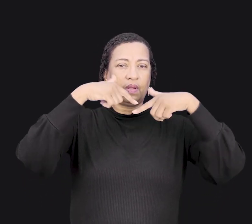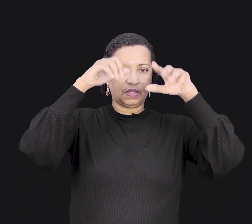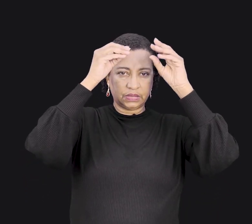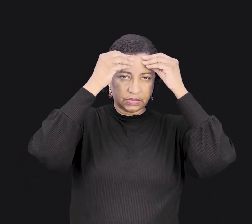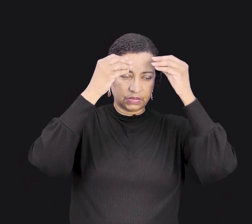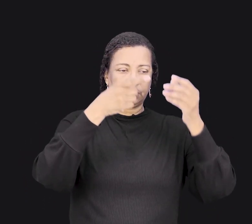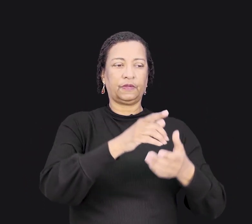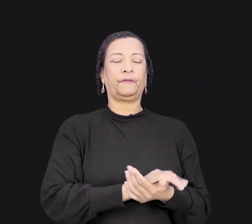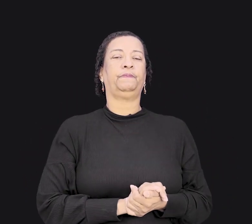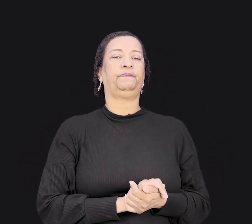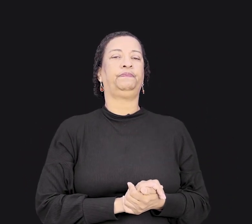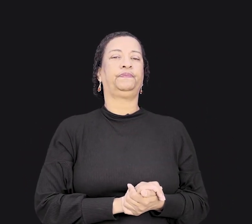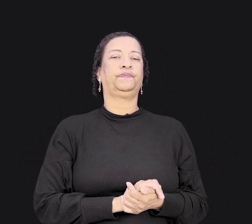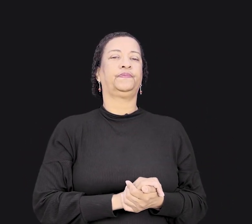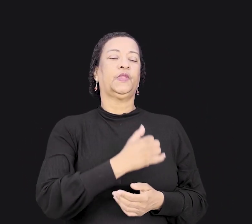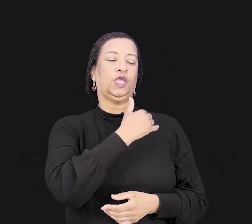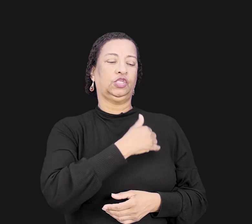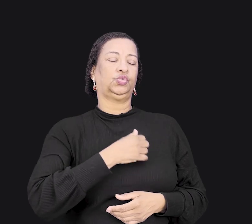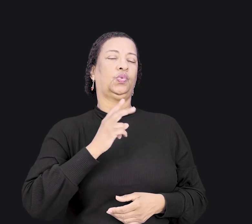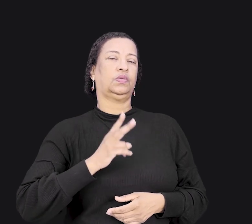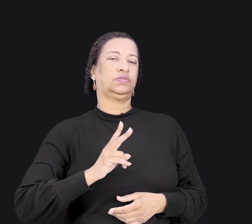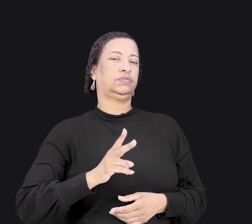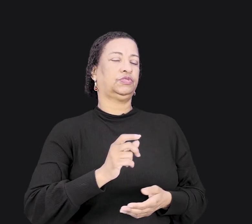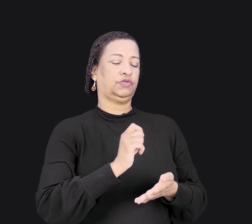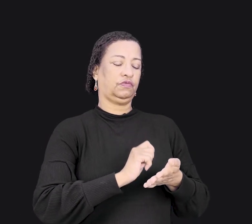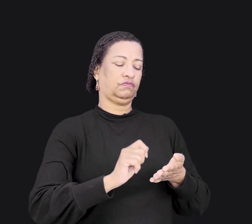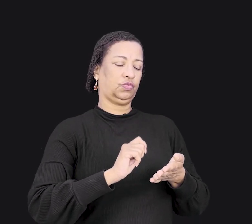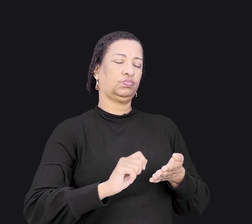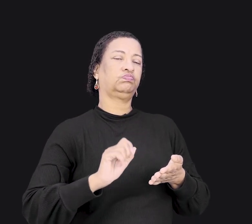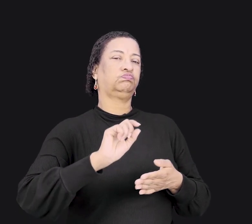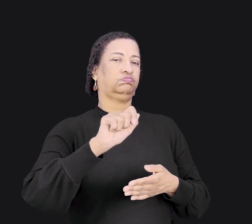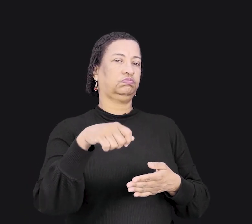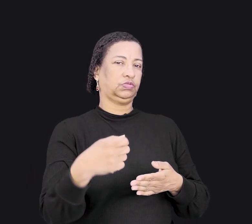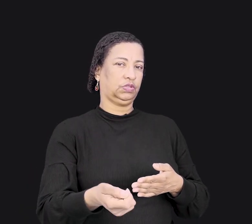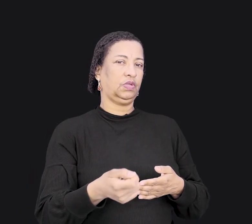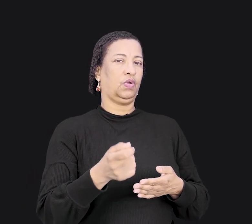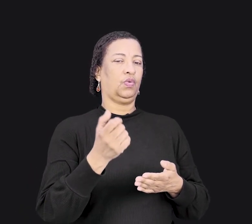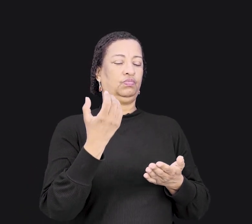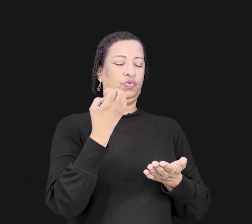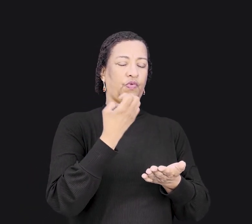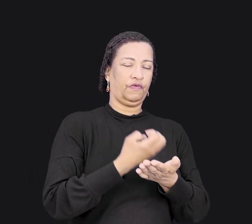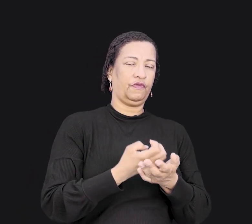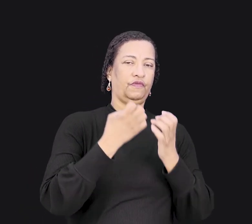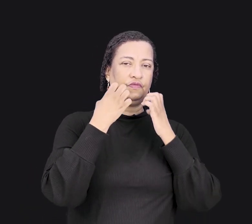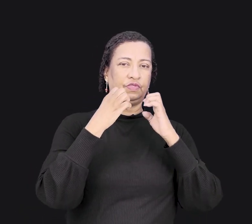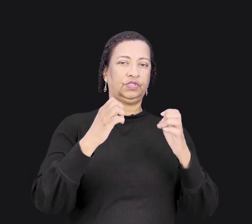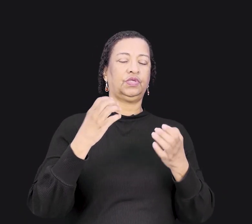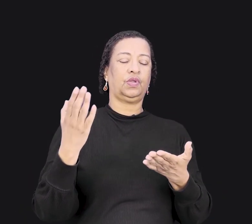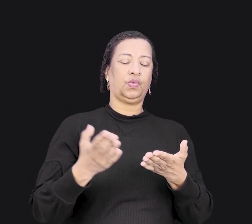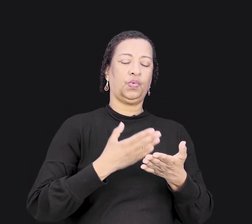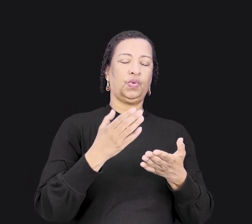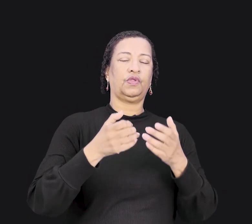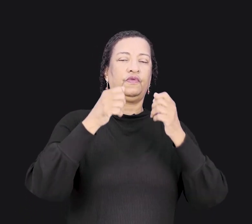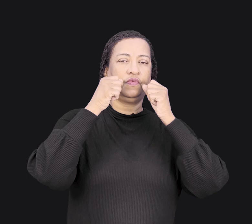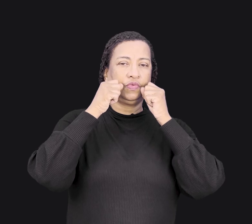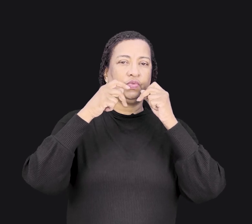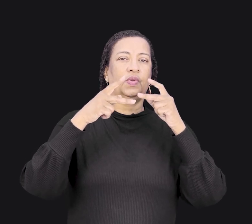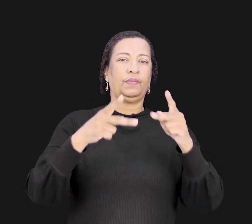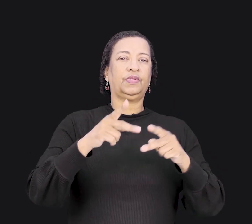sempre escreveu na forma de sinais. Foi assim que ele escreveu seu Evangelho. O livro do Apocalipse é um livro de